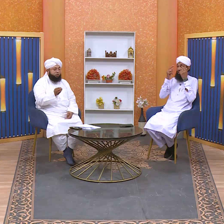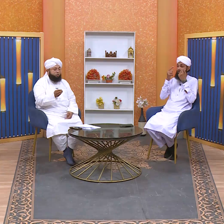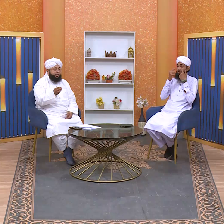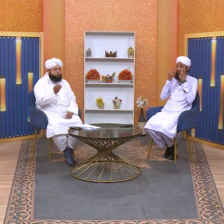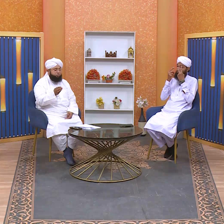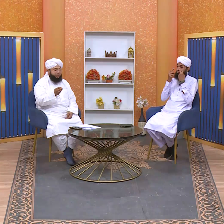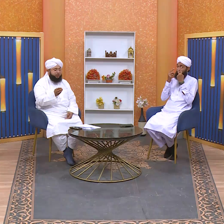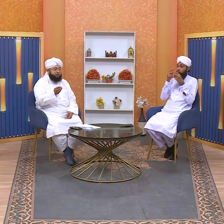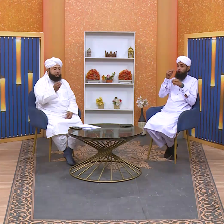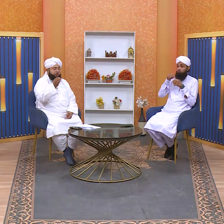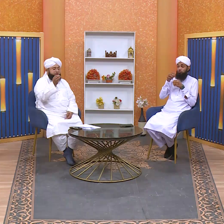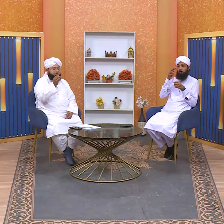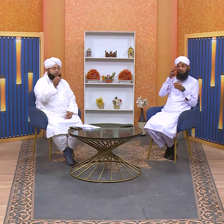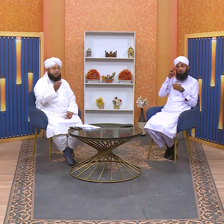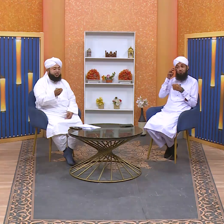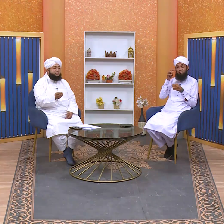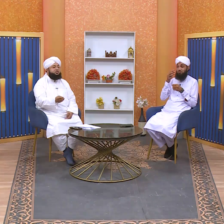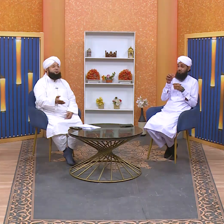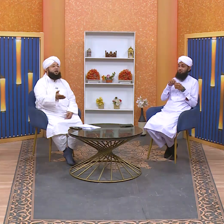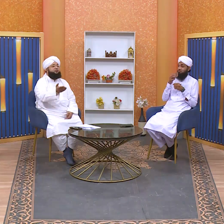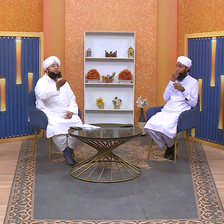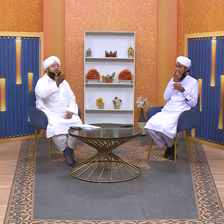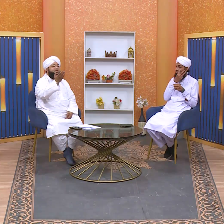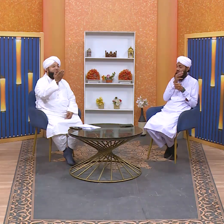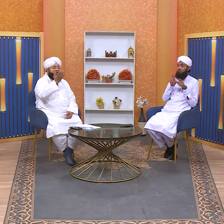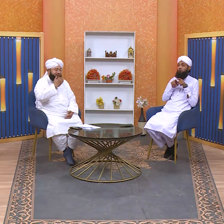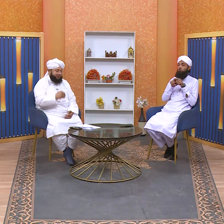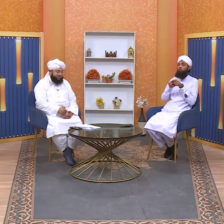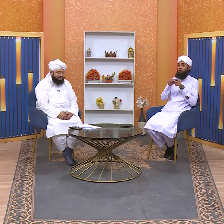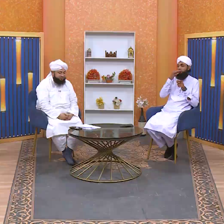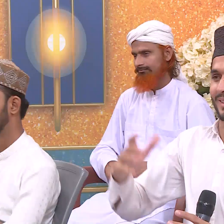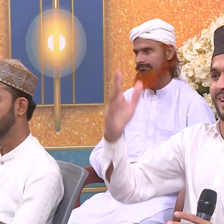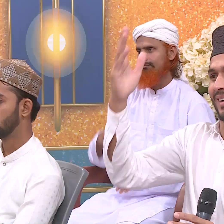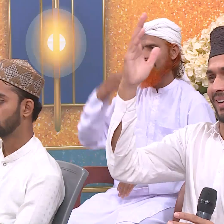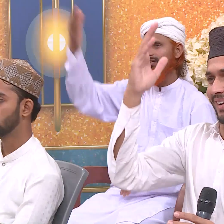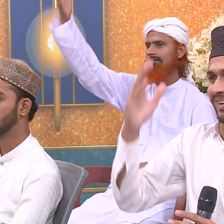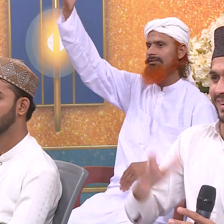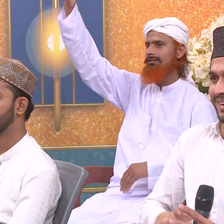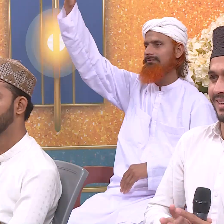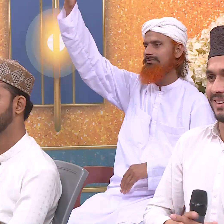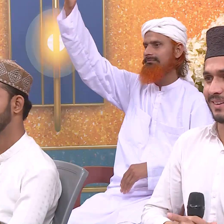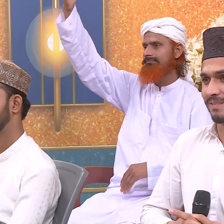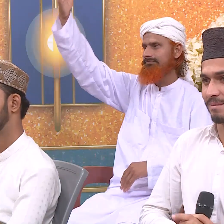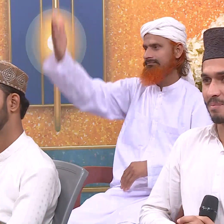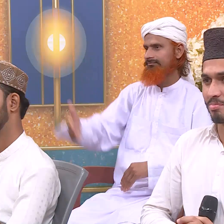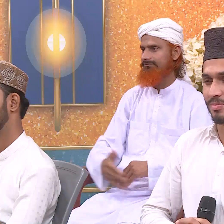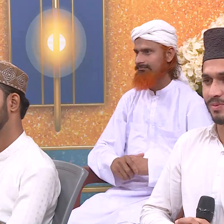میں سرمے کی 3 سلائیاں استعمال فرماتے تھے سبحان اللہ. اور اکثر اسی پر عمل